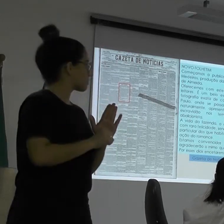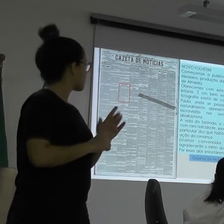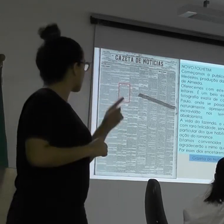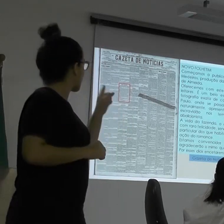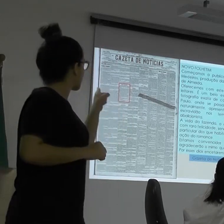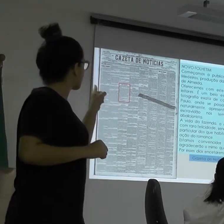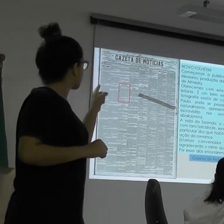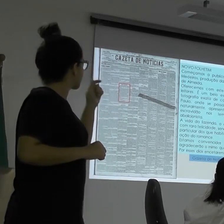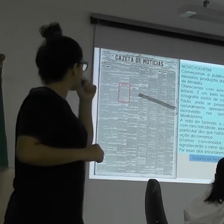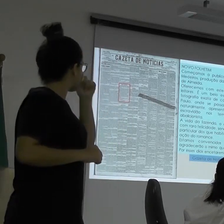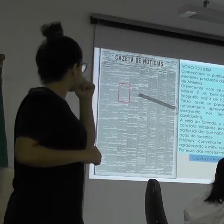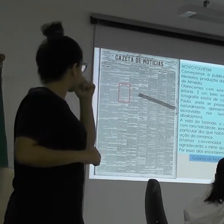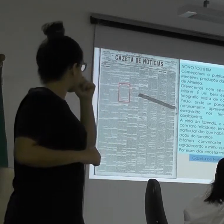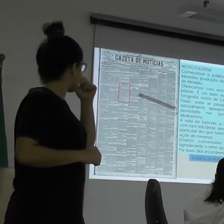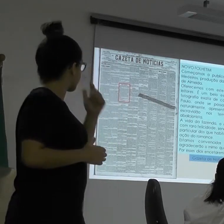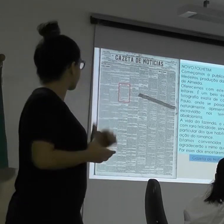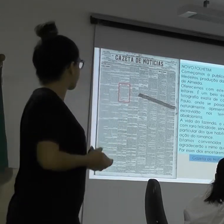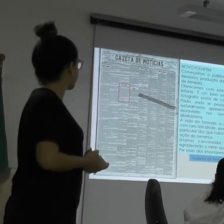aqui